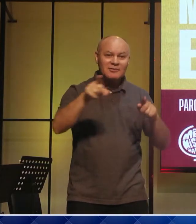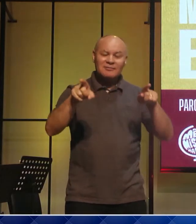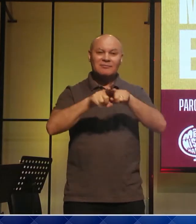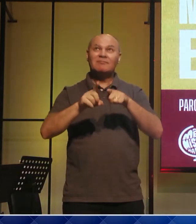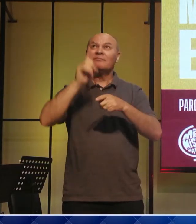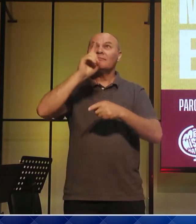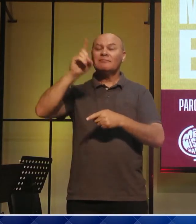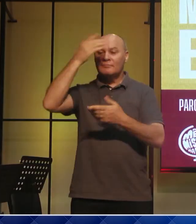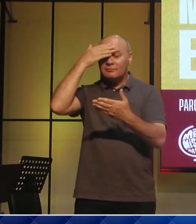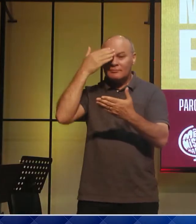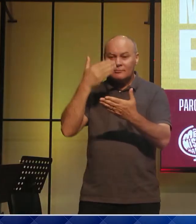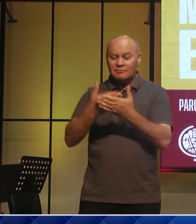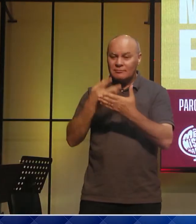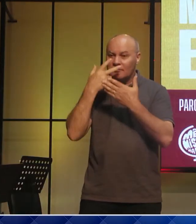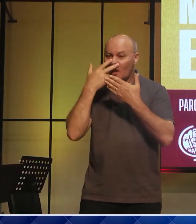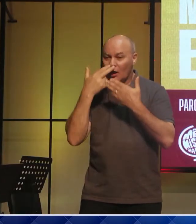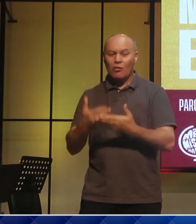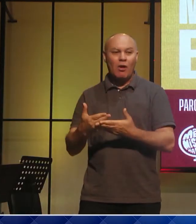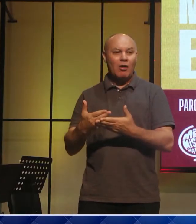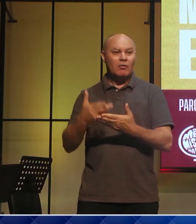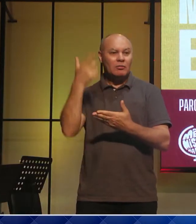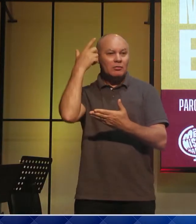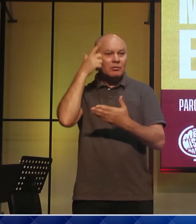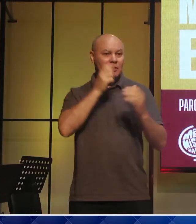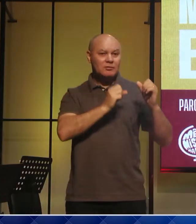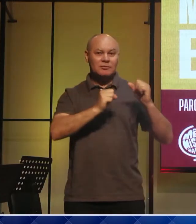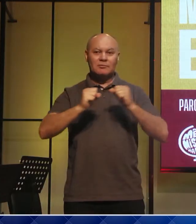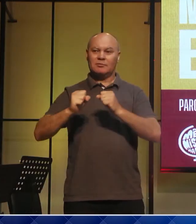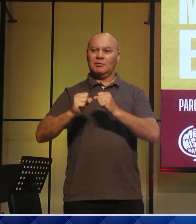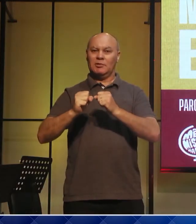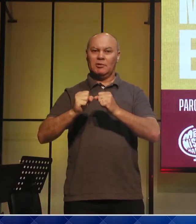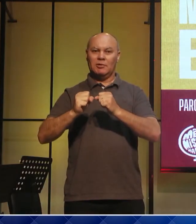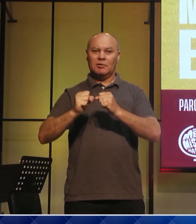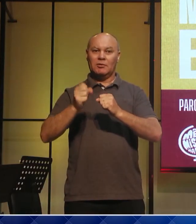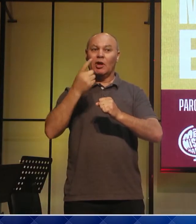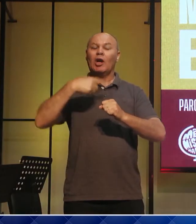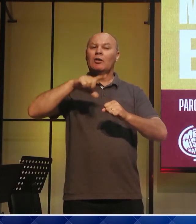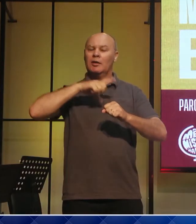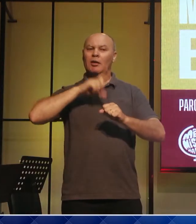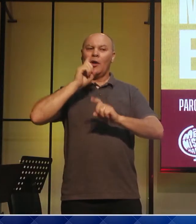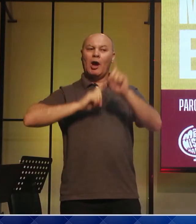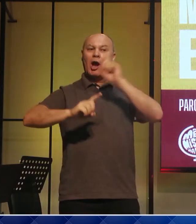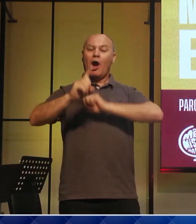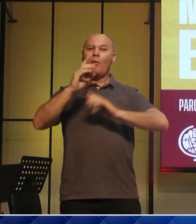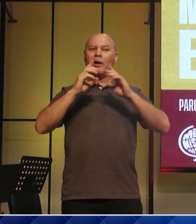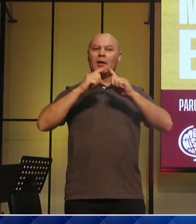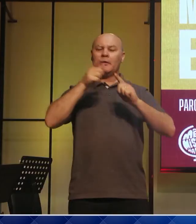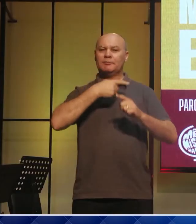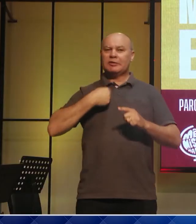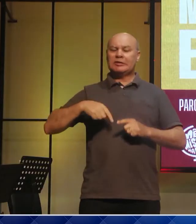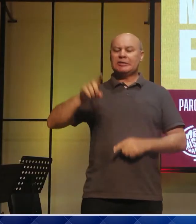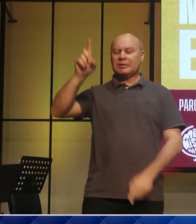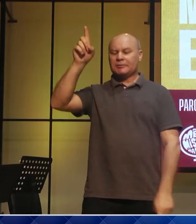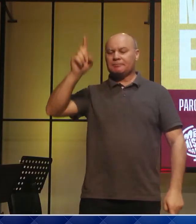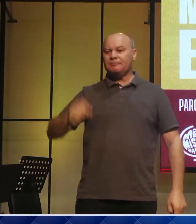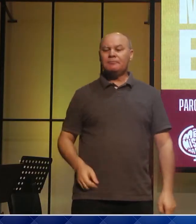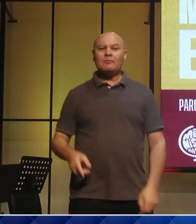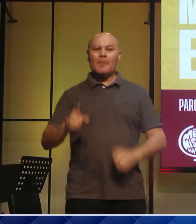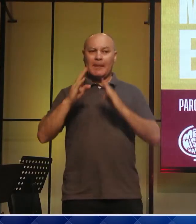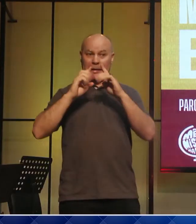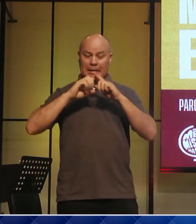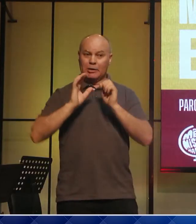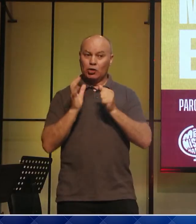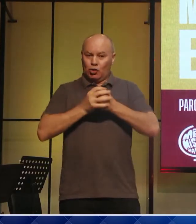Nós temos algumas igrejas na China, clandestina, que antes de a pessoa ir para o hospital, um grupo de